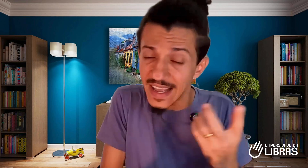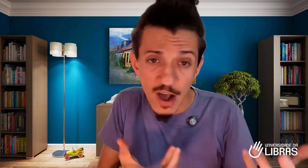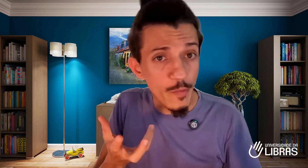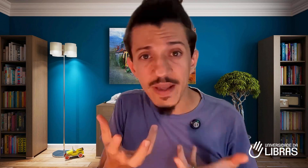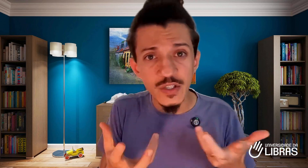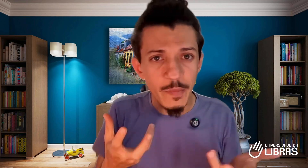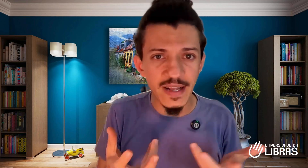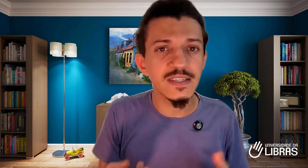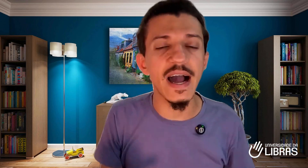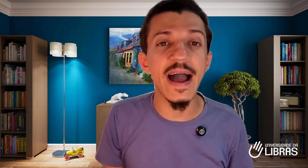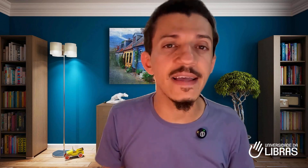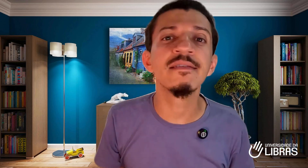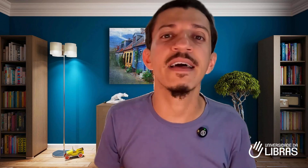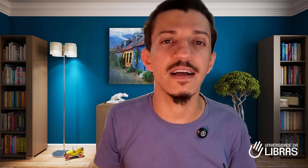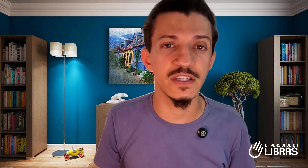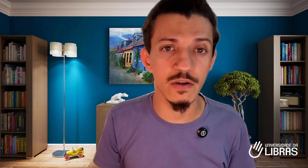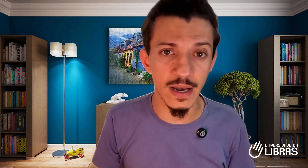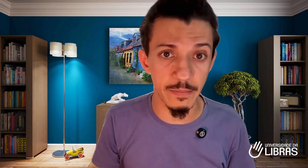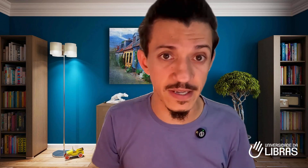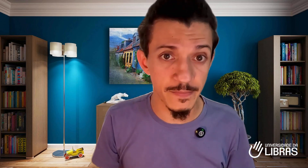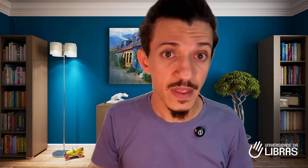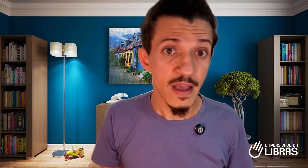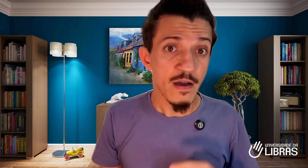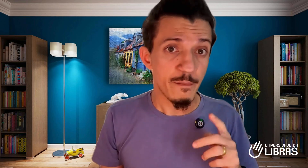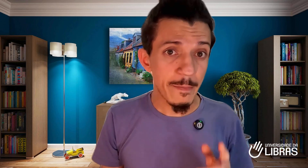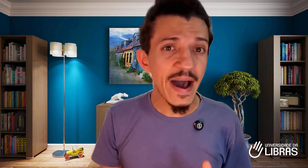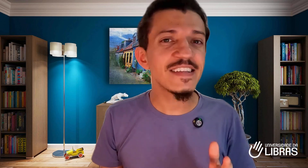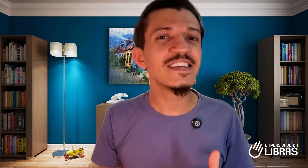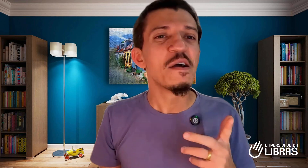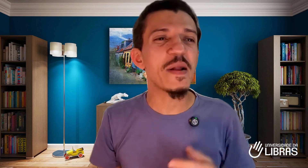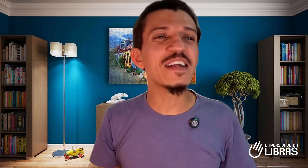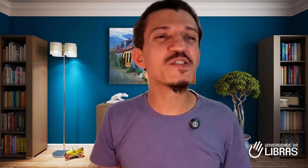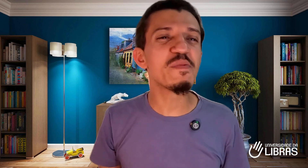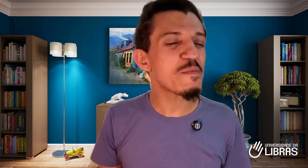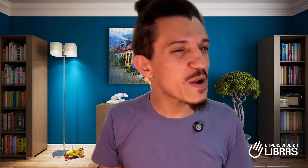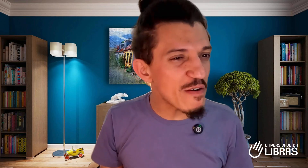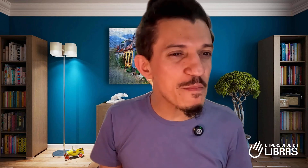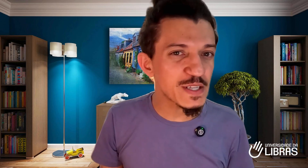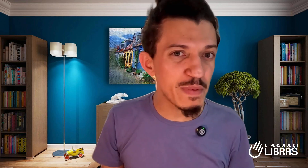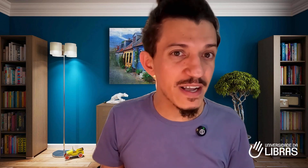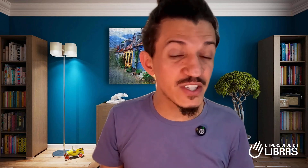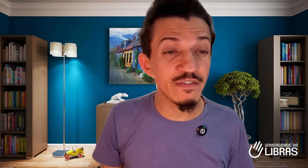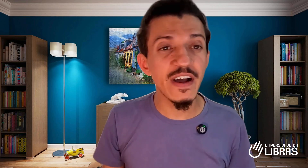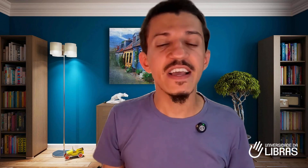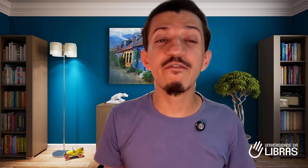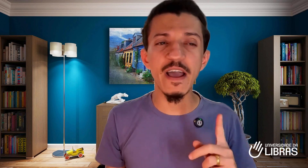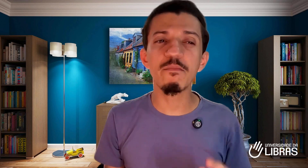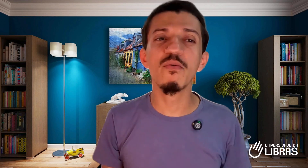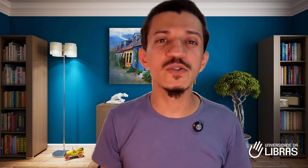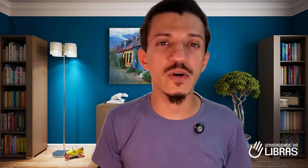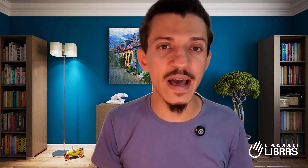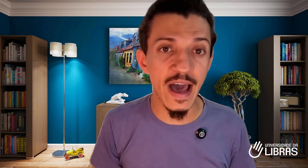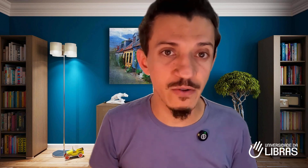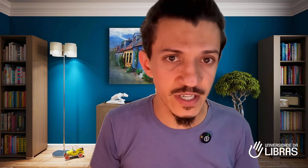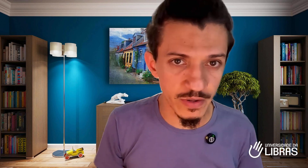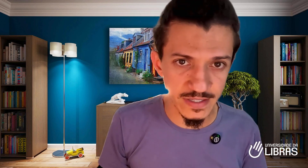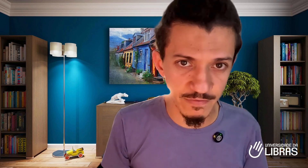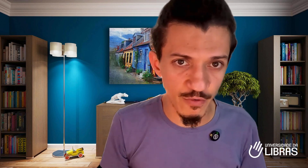realmente praticar e interagir com a Libras. Prepare-se para descobrir uma nova perspectiva que vai impulsionar o seu desenvolvimento